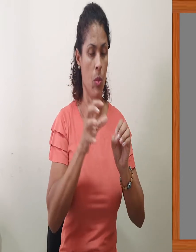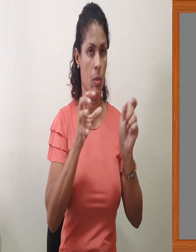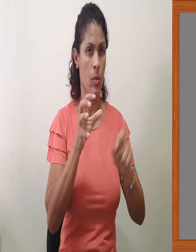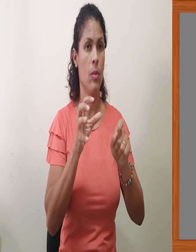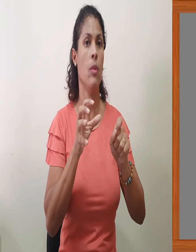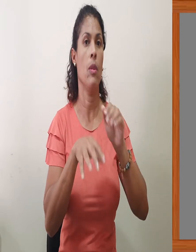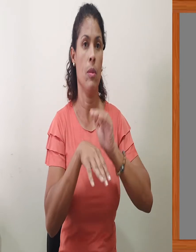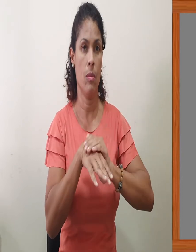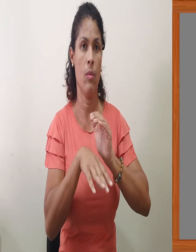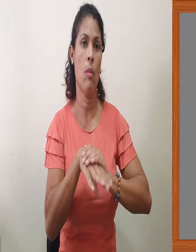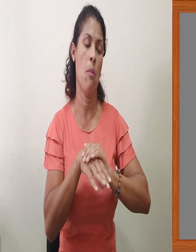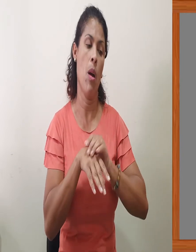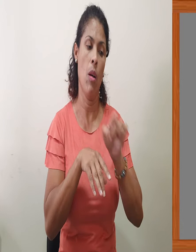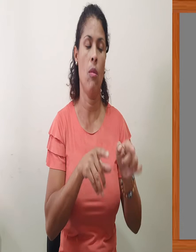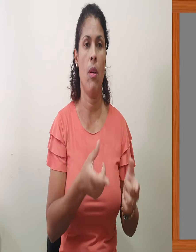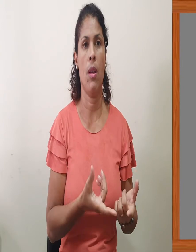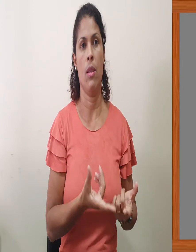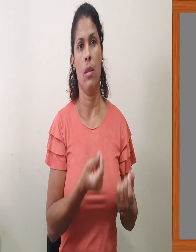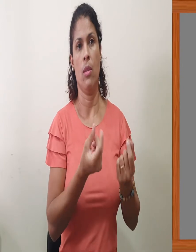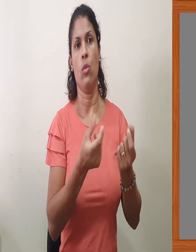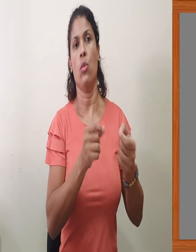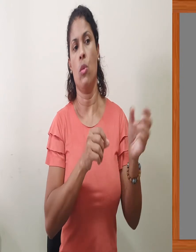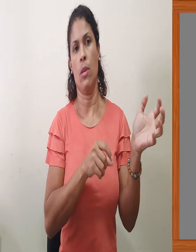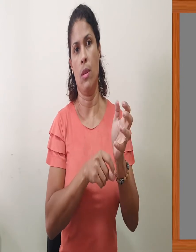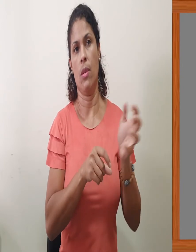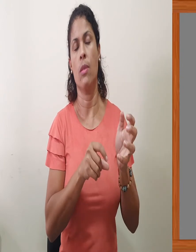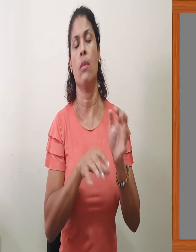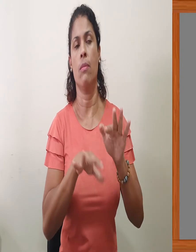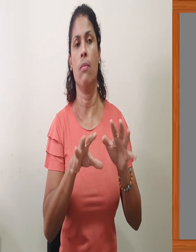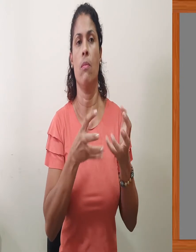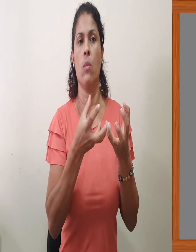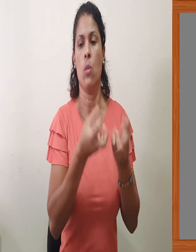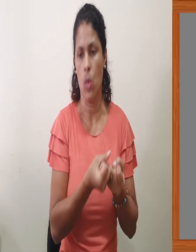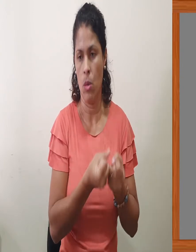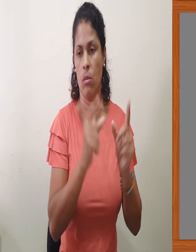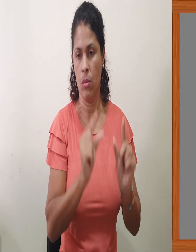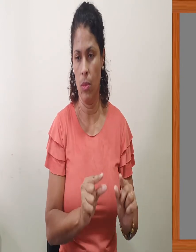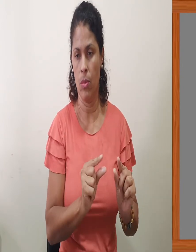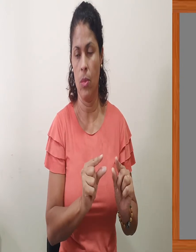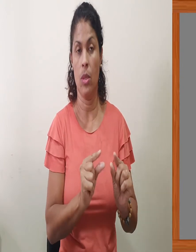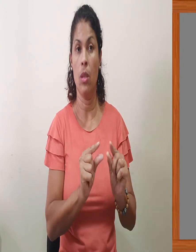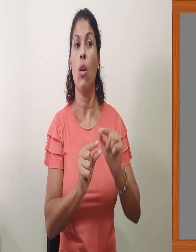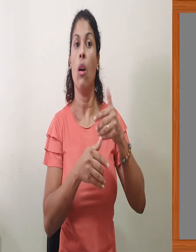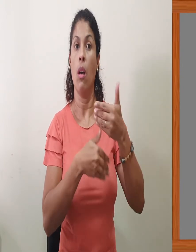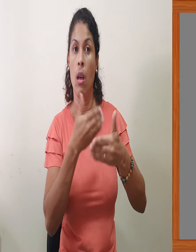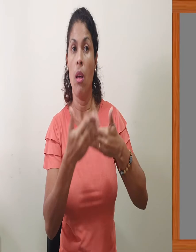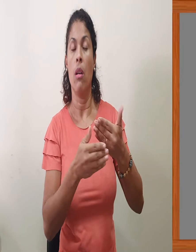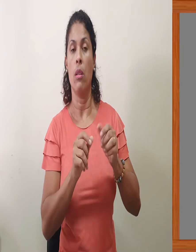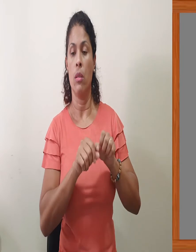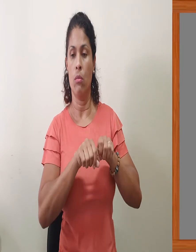a supressão dos anti-oncogenes. Essa supressão de anti-oncogenes